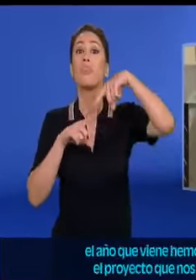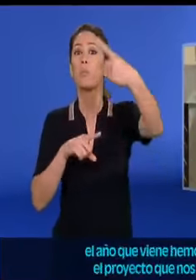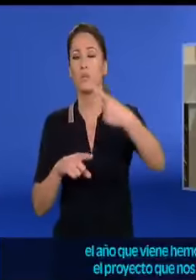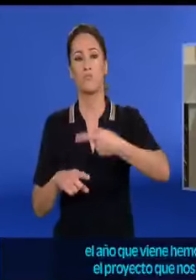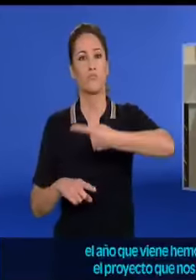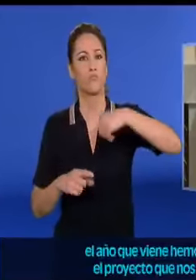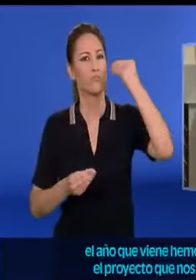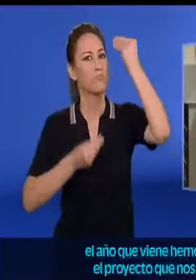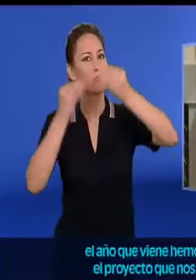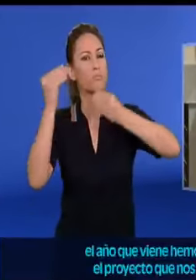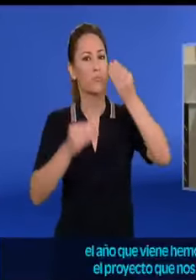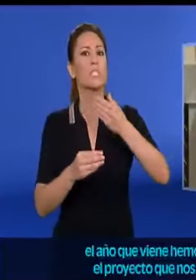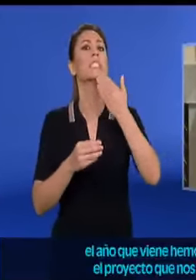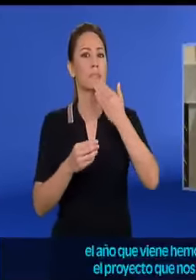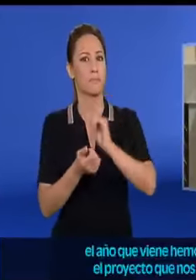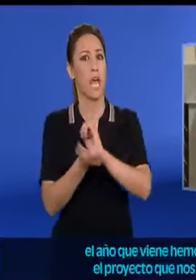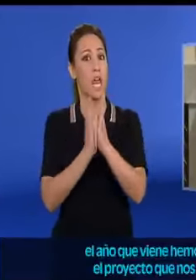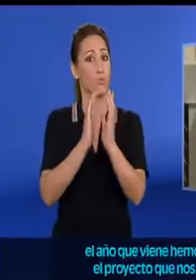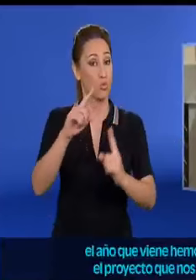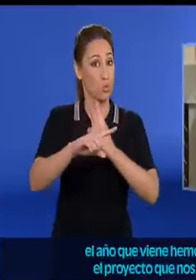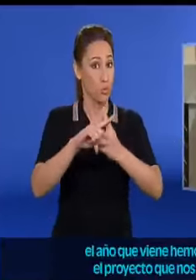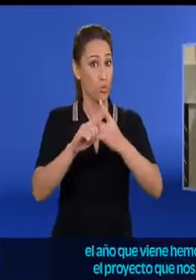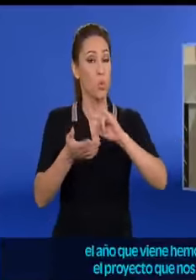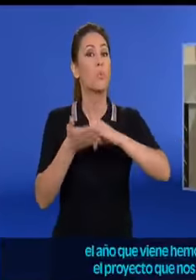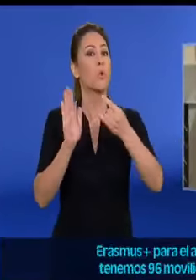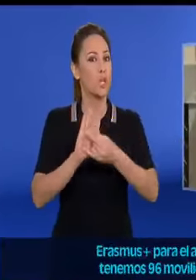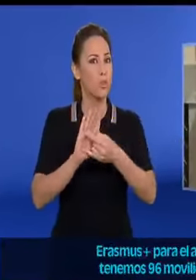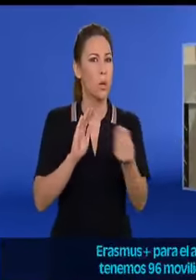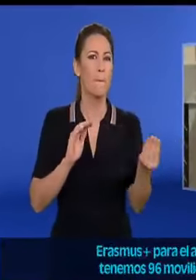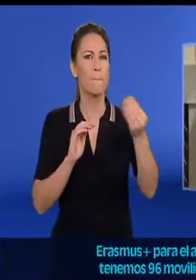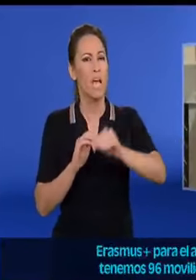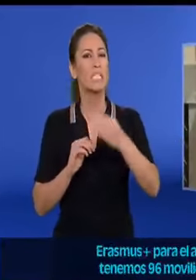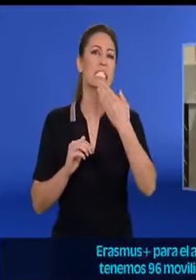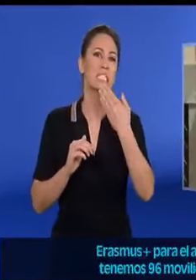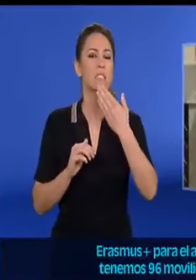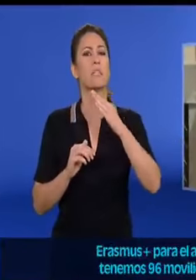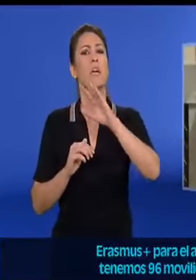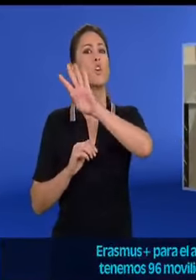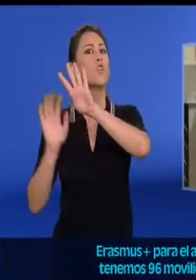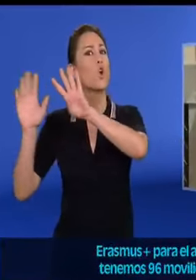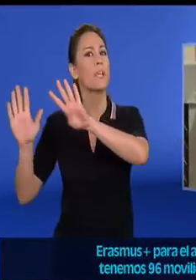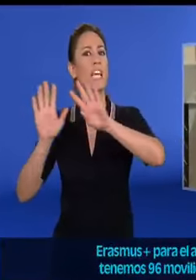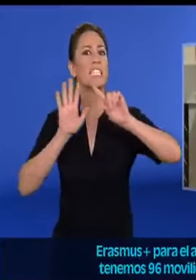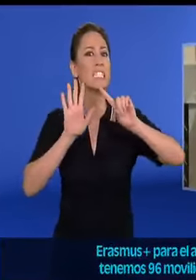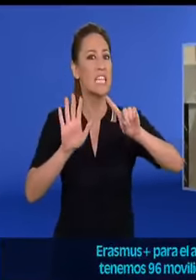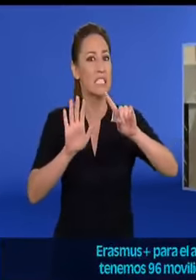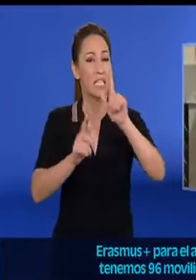planteado, en el proyecto que nos ha financiado Erasmus Plus para el año que viene, tenemos 96